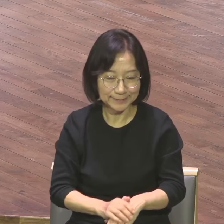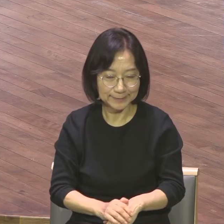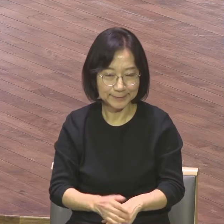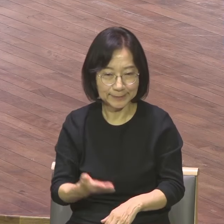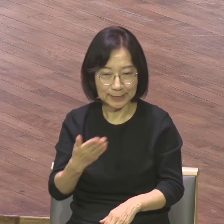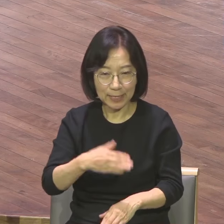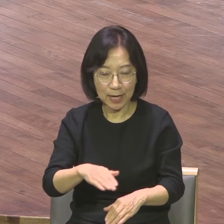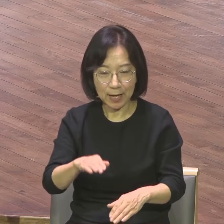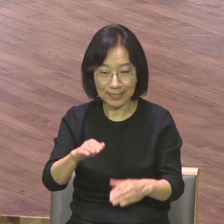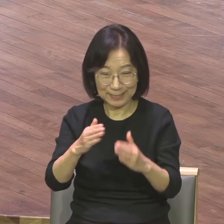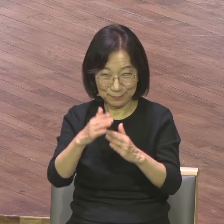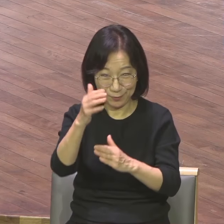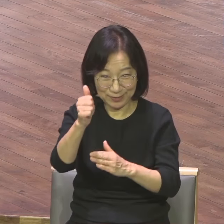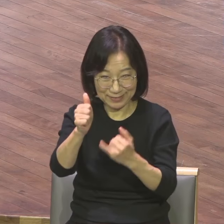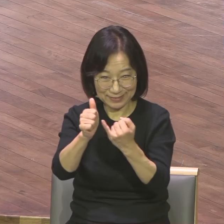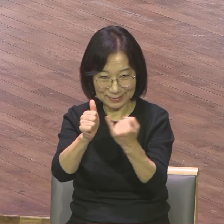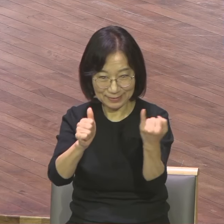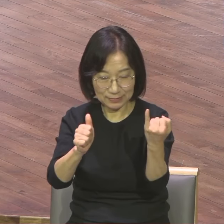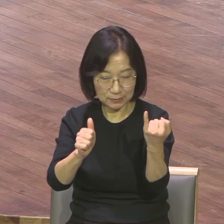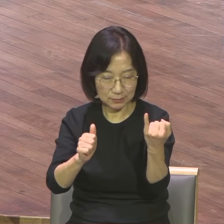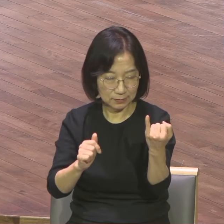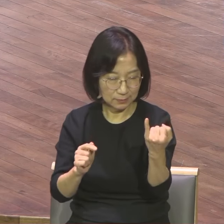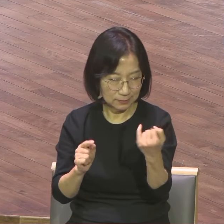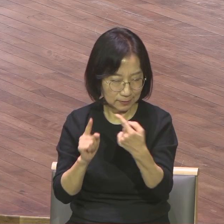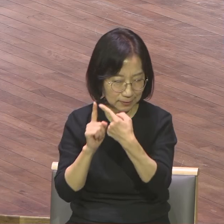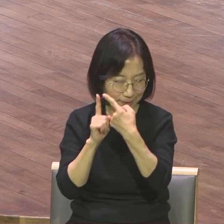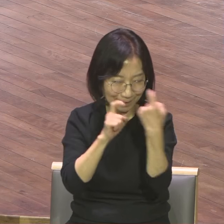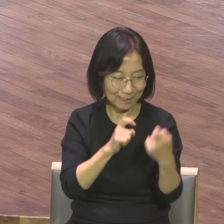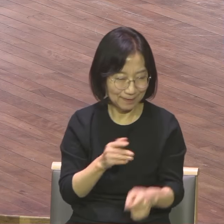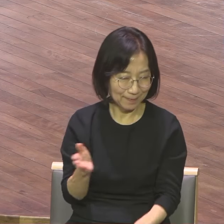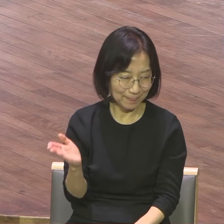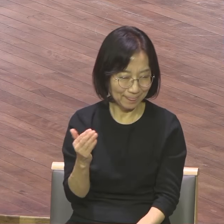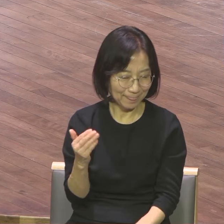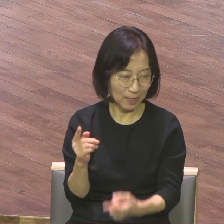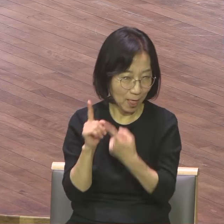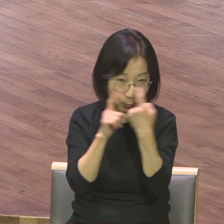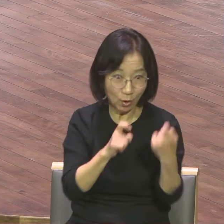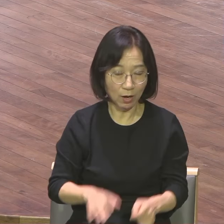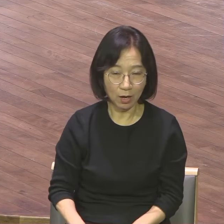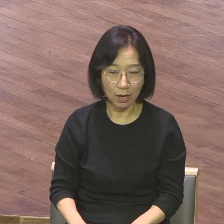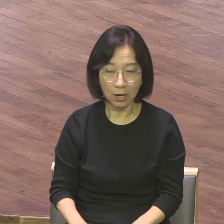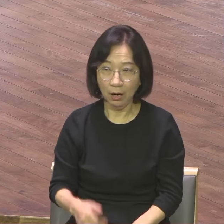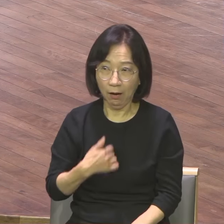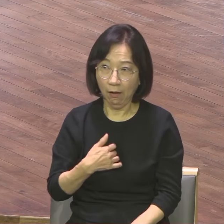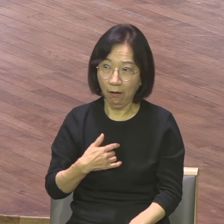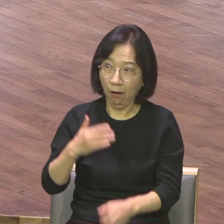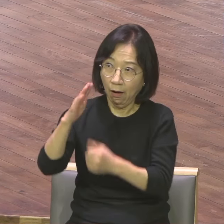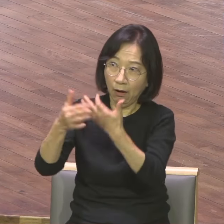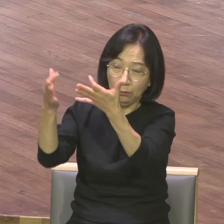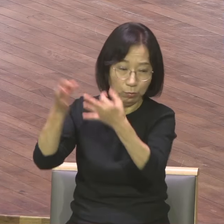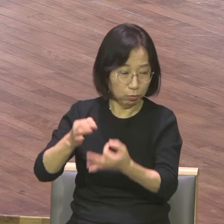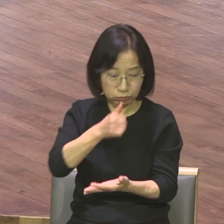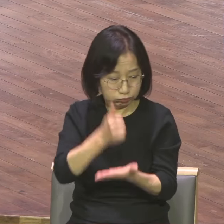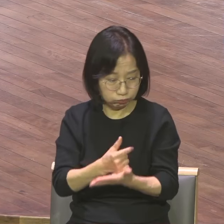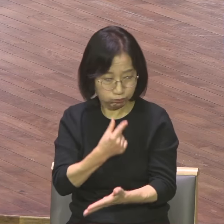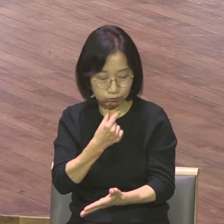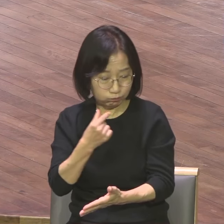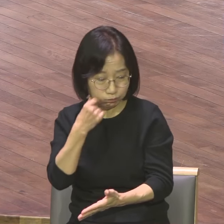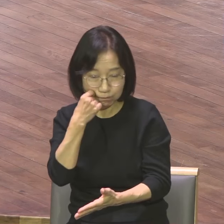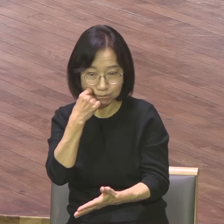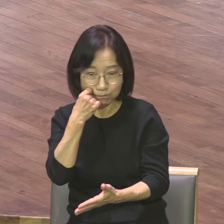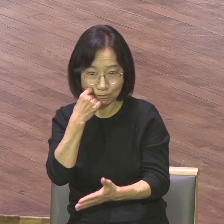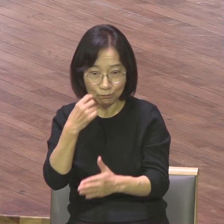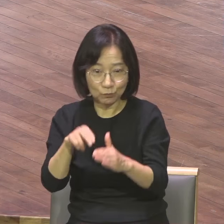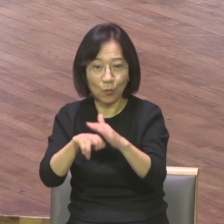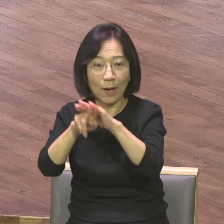이 요셉을 유혹을 했습니다. 요셉은 하나님 앞에서 나는 범죄할 수 없다라고 유혹을 피했는데 이게 모함이